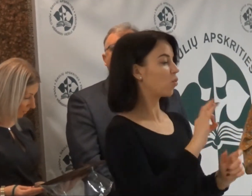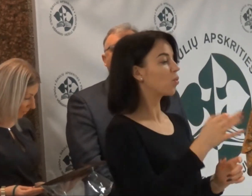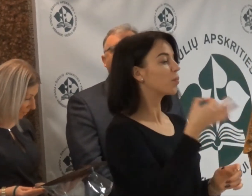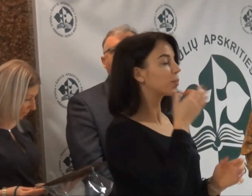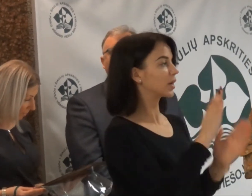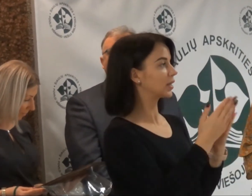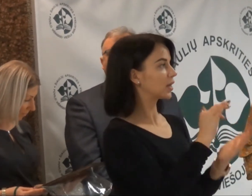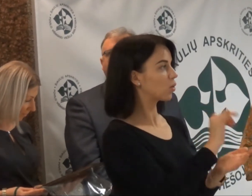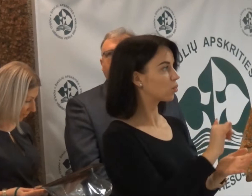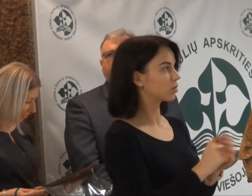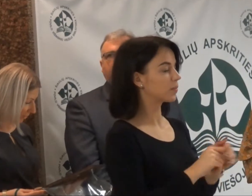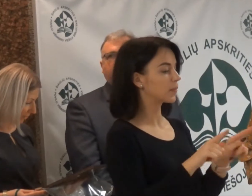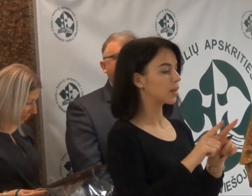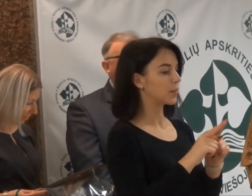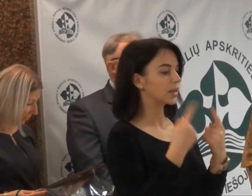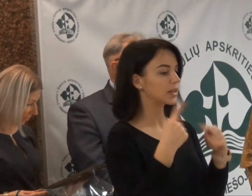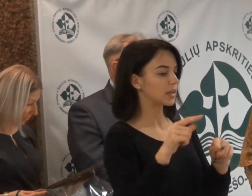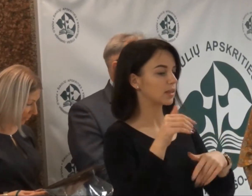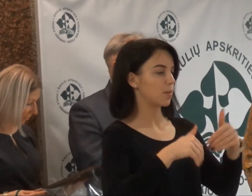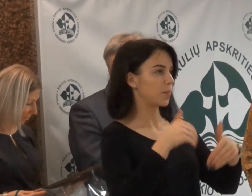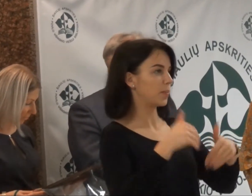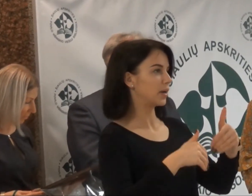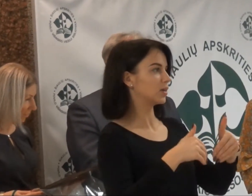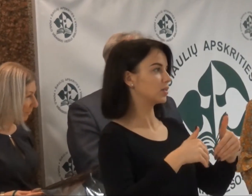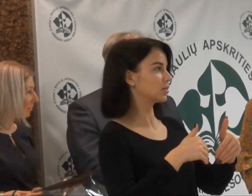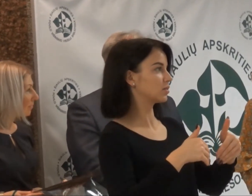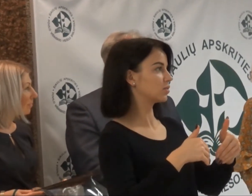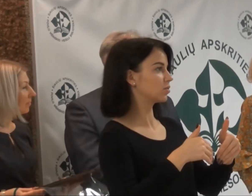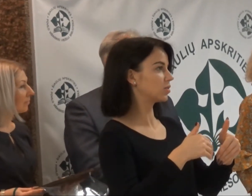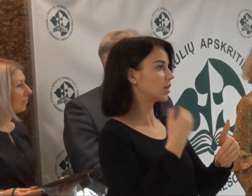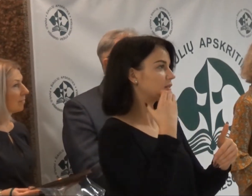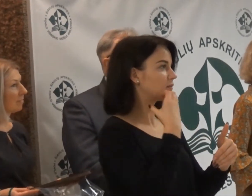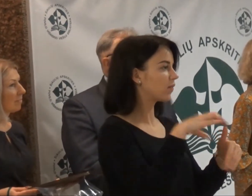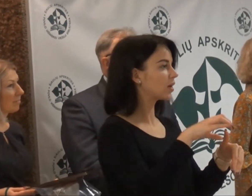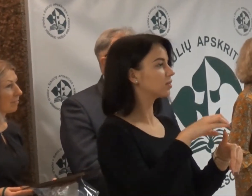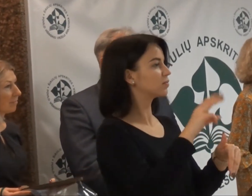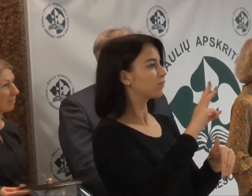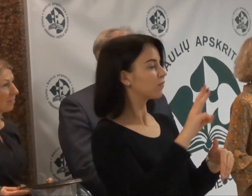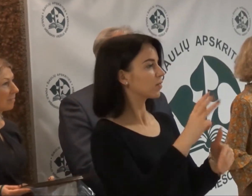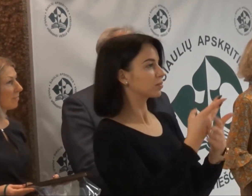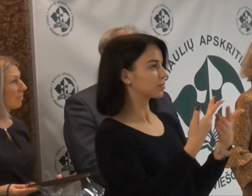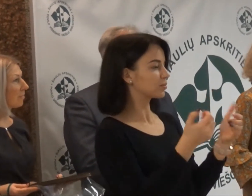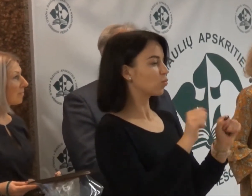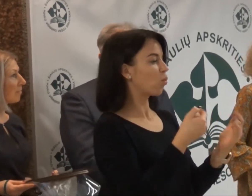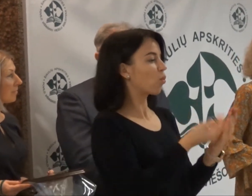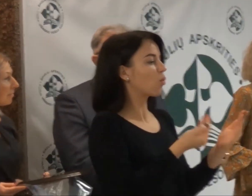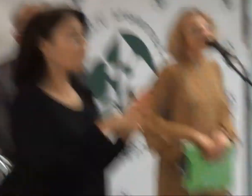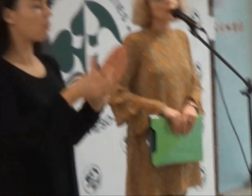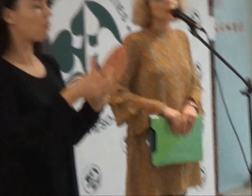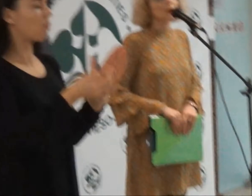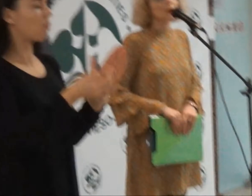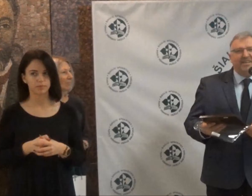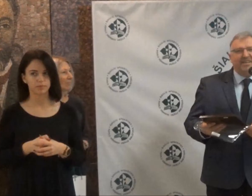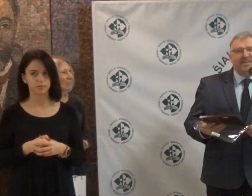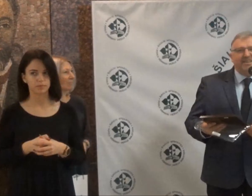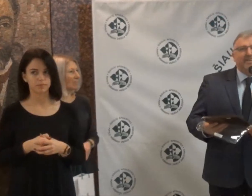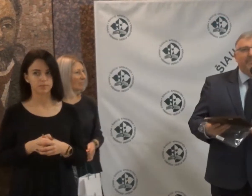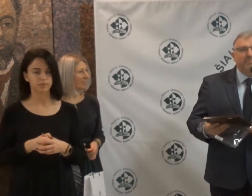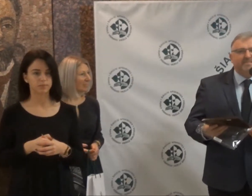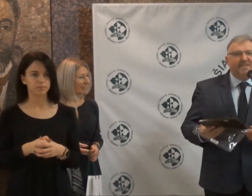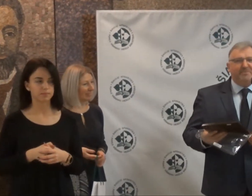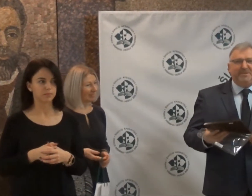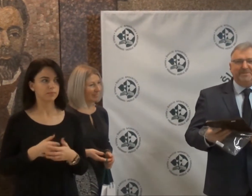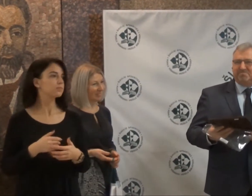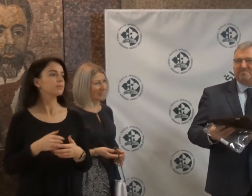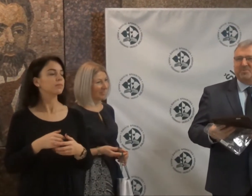Na ir kitas būdas tai balsuoti socialiniuose tinkluose, mūsų svetainėje, komentuoti šitas knygas. Ir